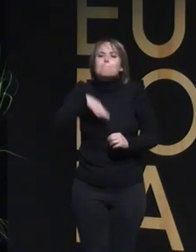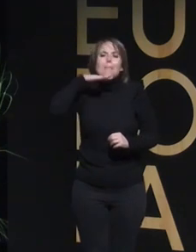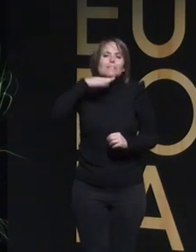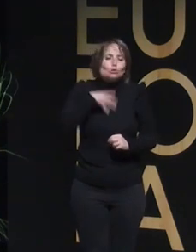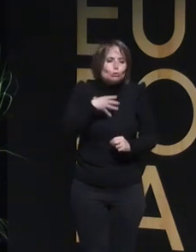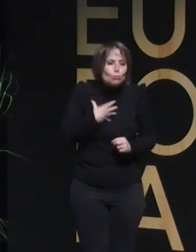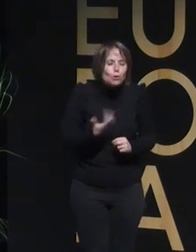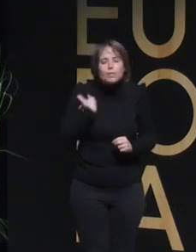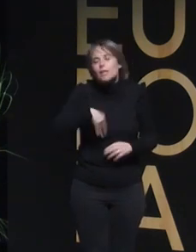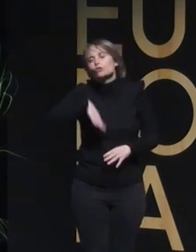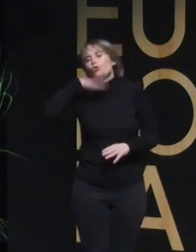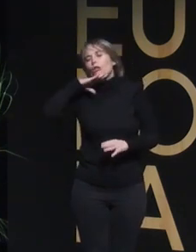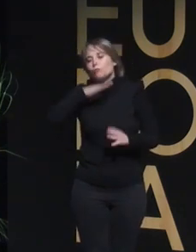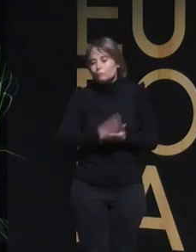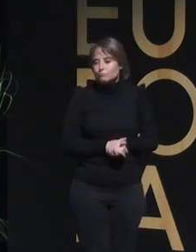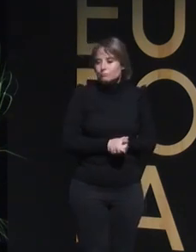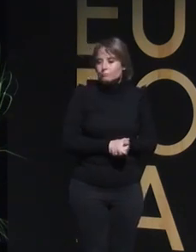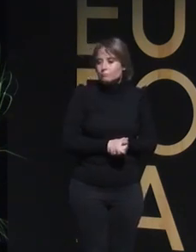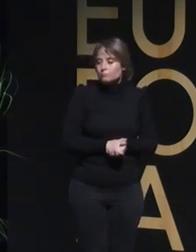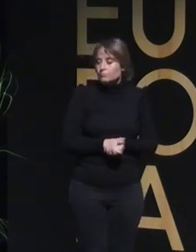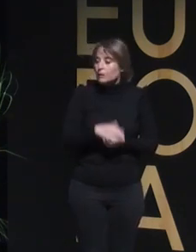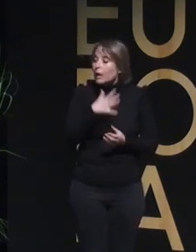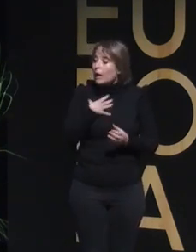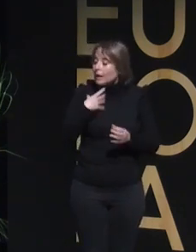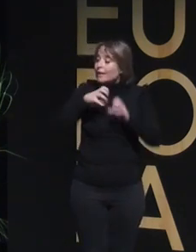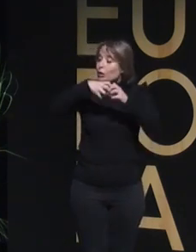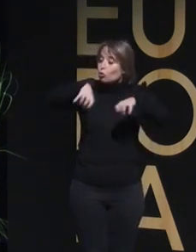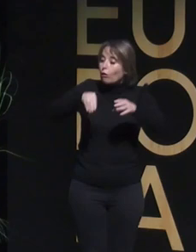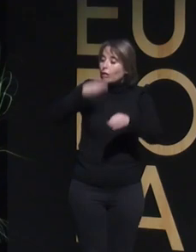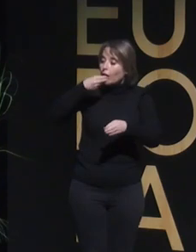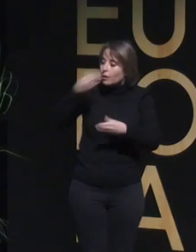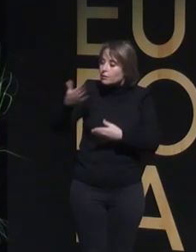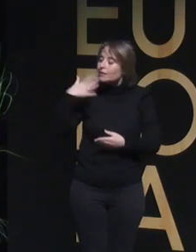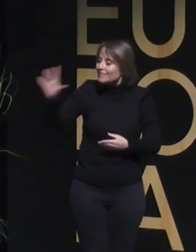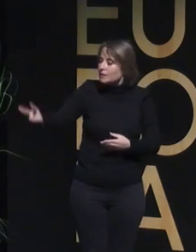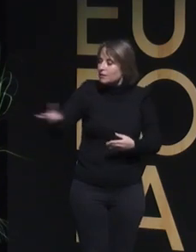No me entra más. Estoy lleno. ¿Quieres un kinder? Sí.